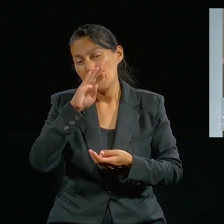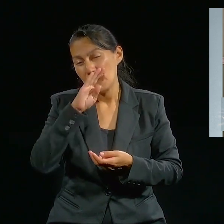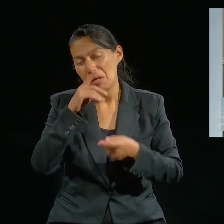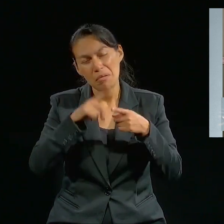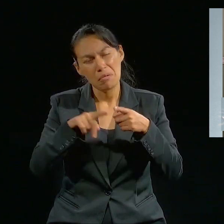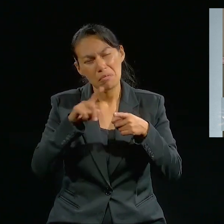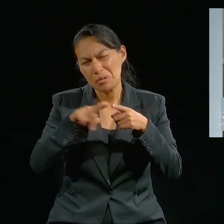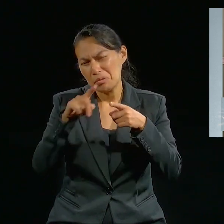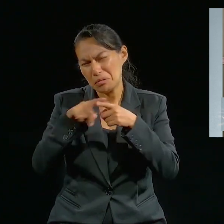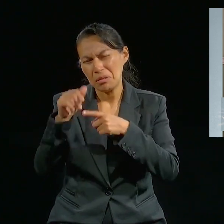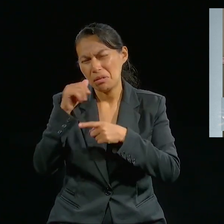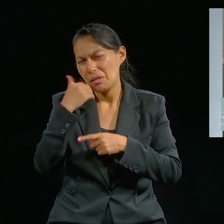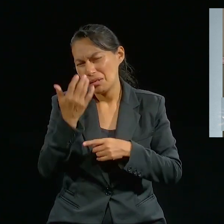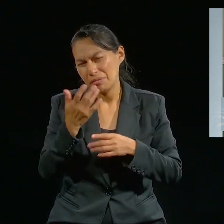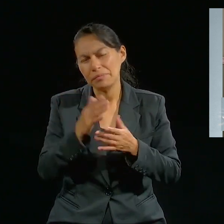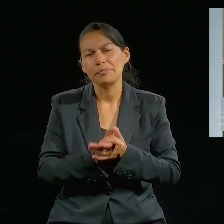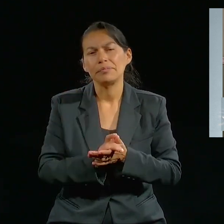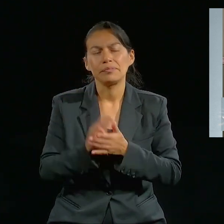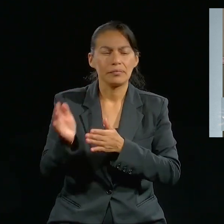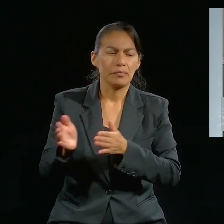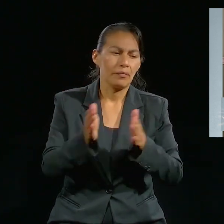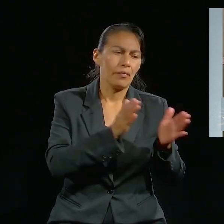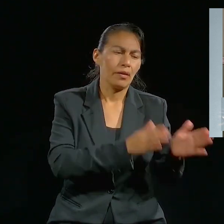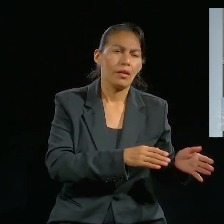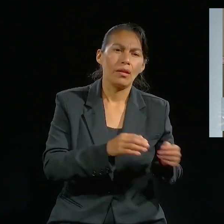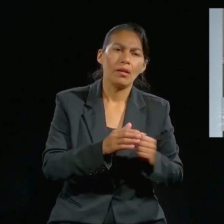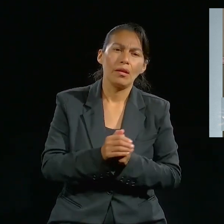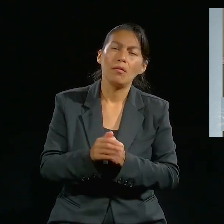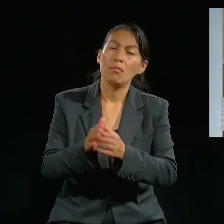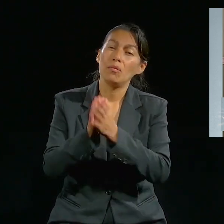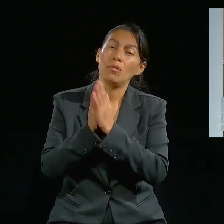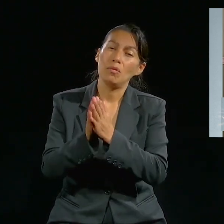Universo Sonri dice pido oración por mi papá